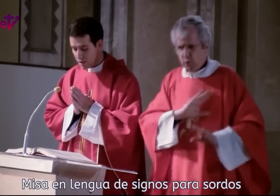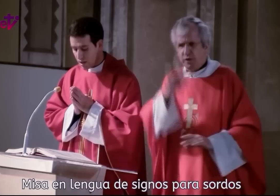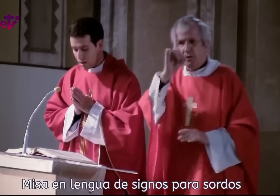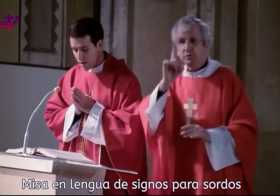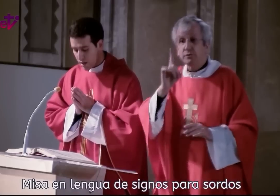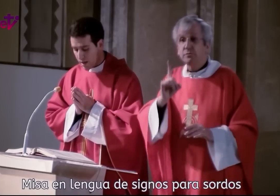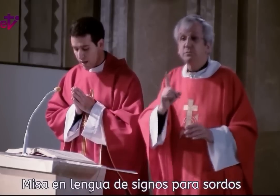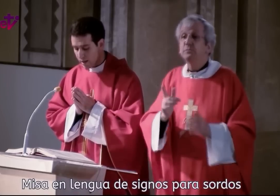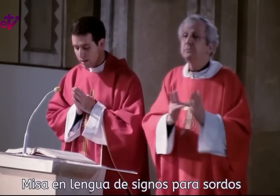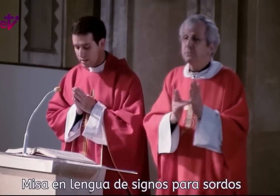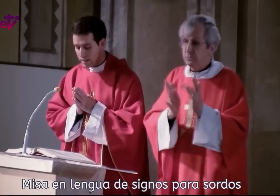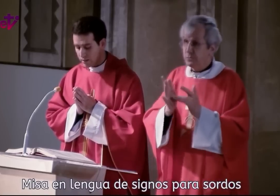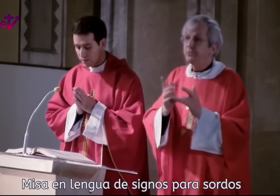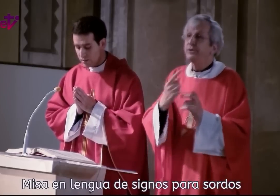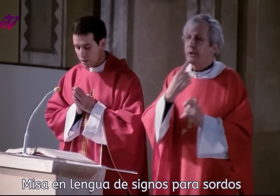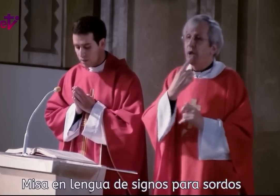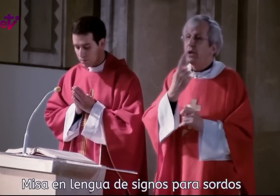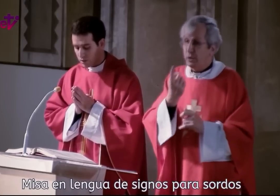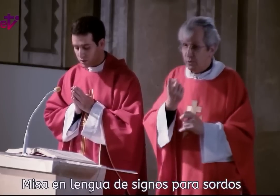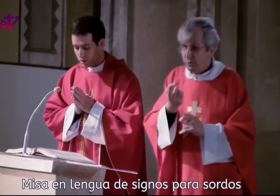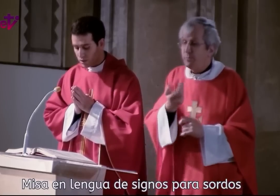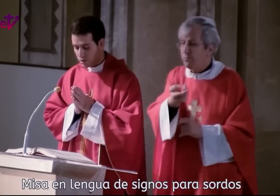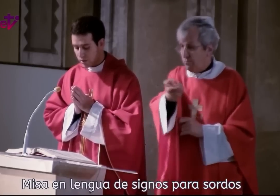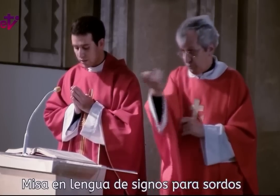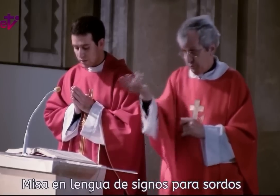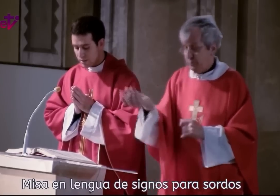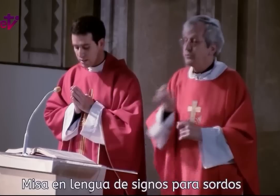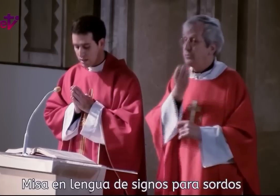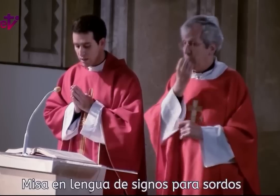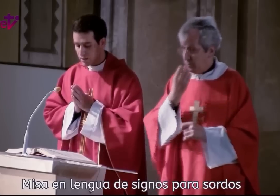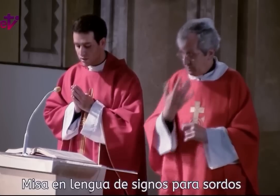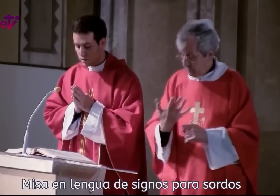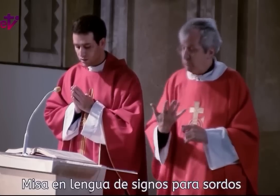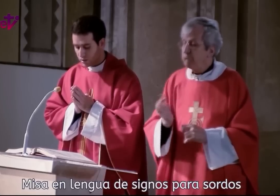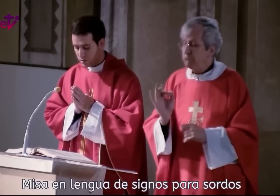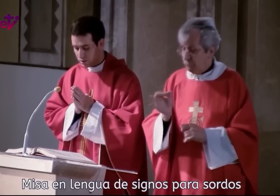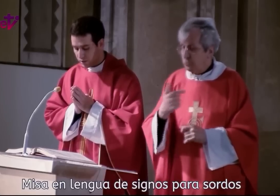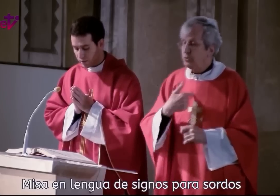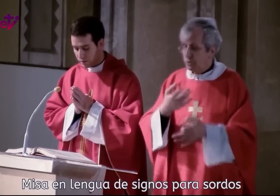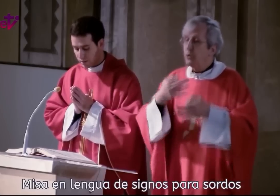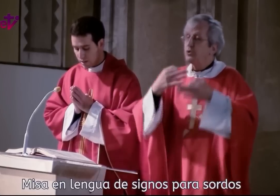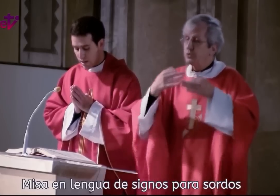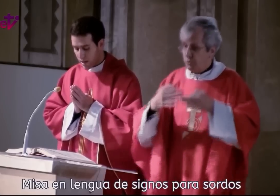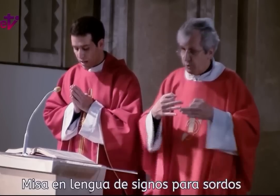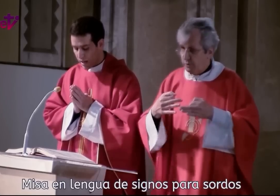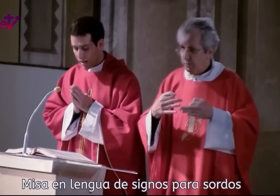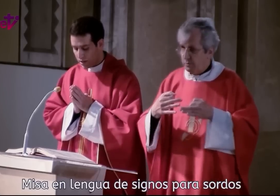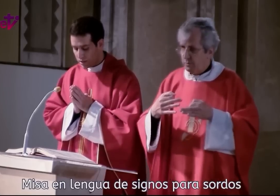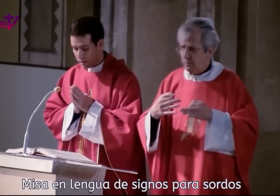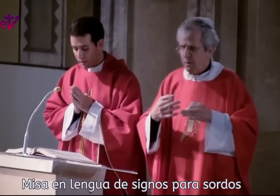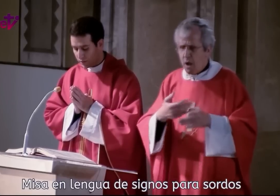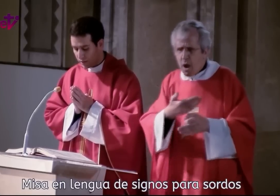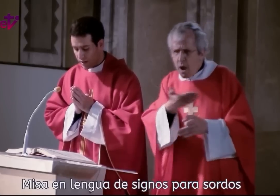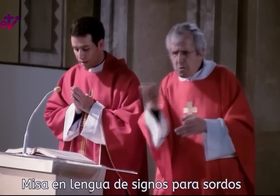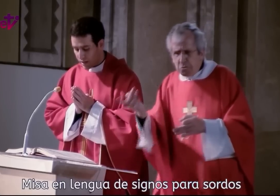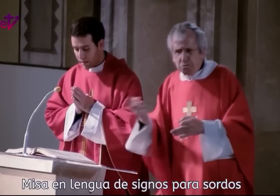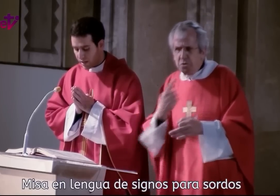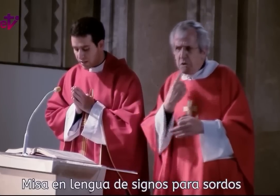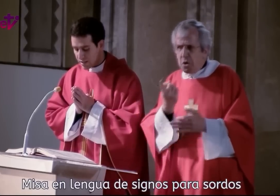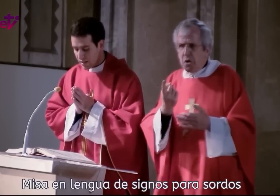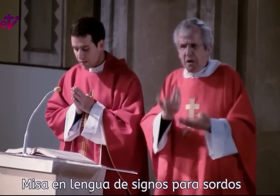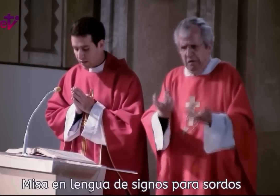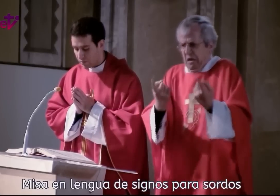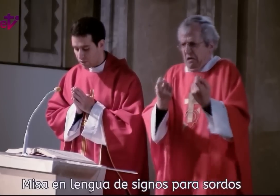Dios? Él les dijo: vosotros lo decís, yo lo soy. Ellos dijeron: